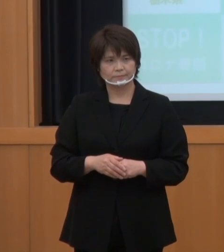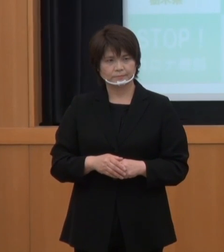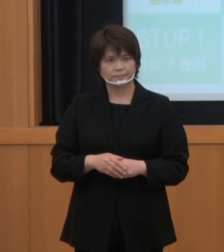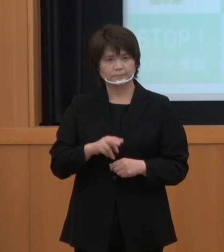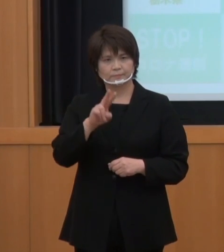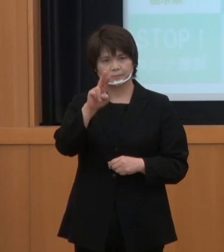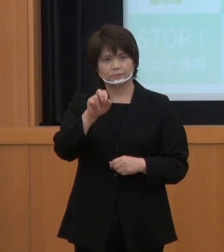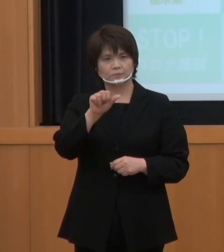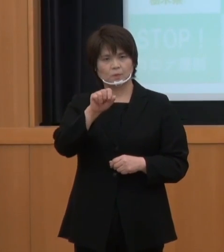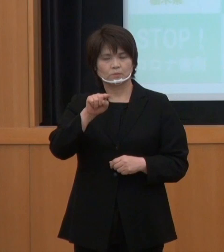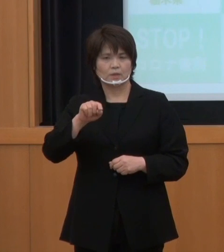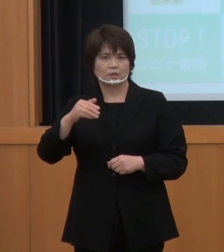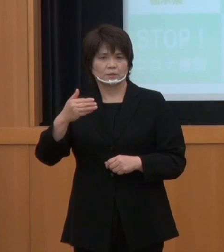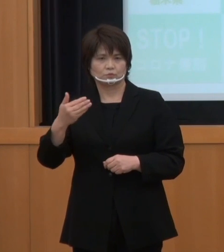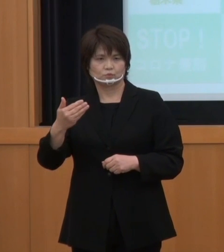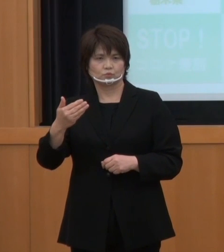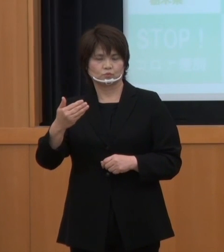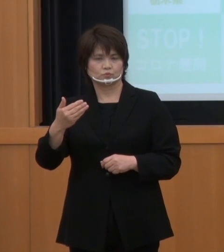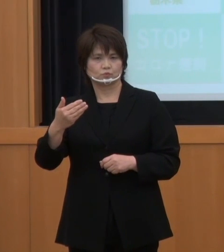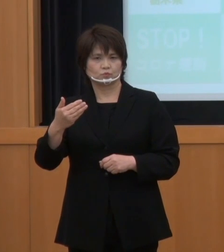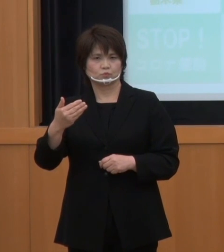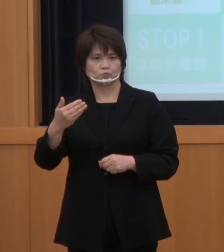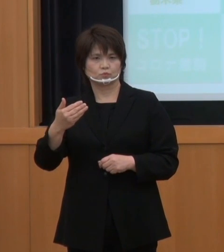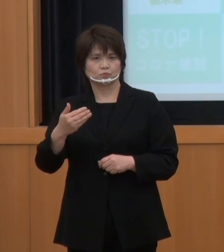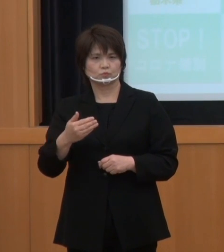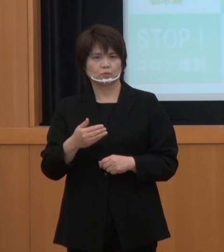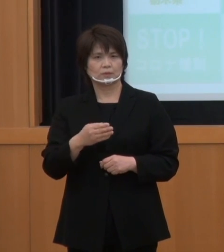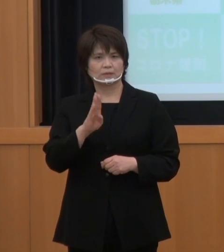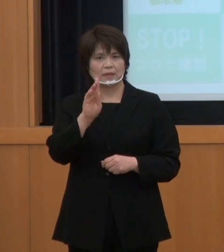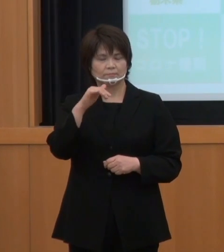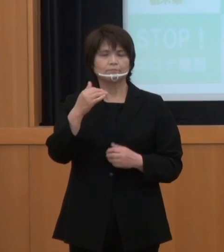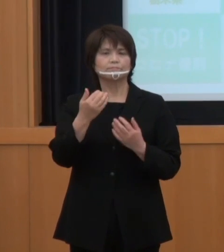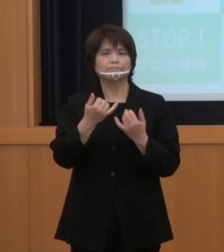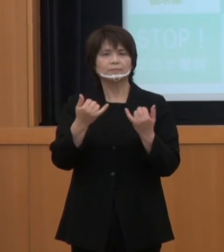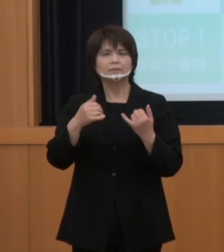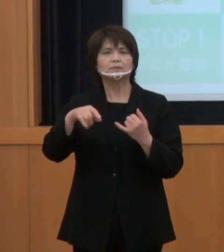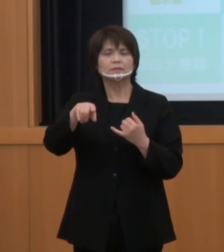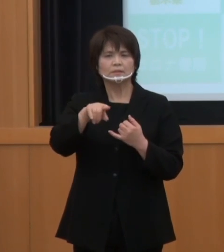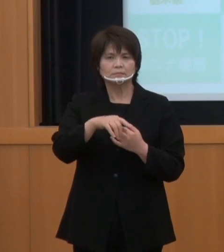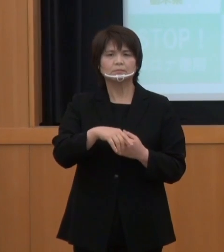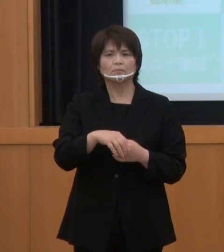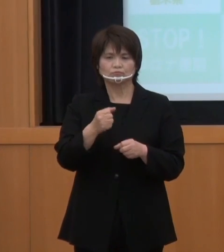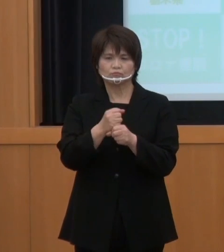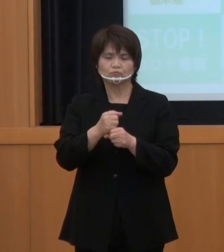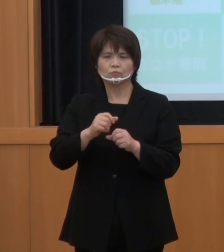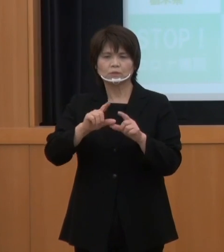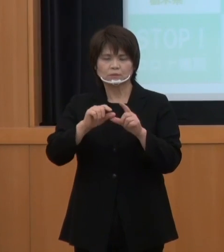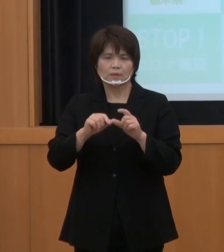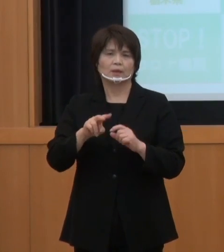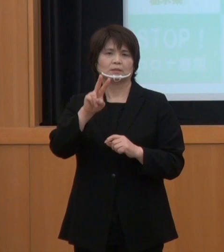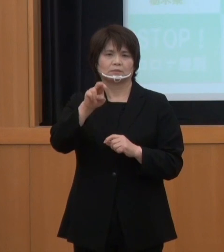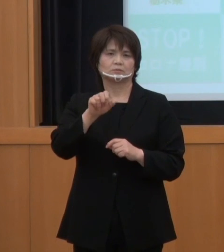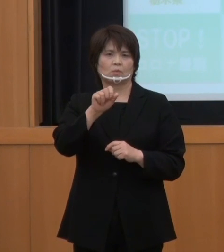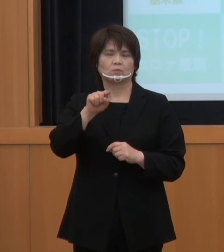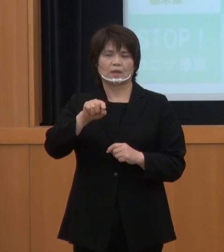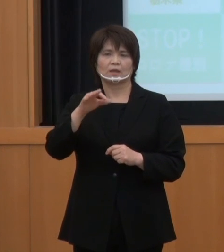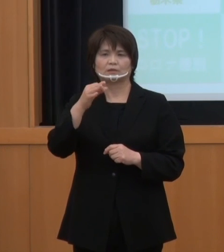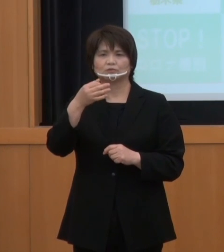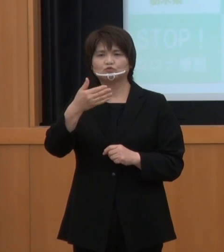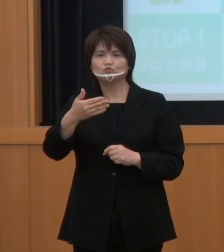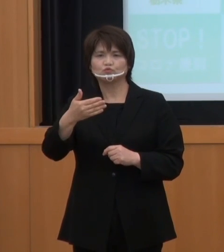25.69、 25.9、 はい、県民の取得率が 25.9 でございますので、